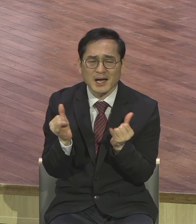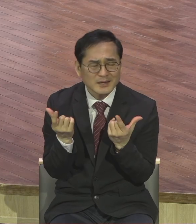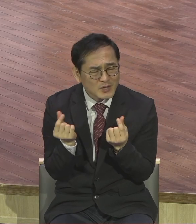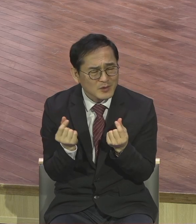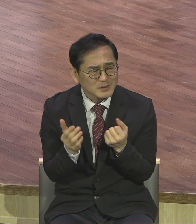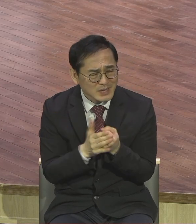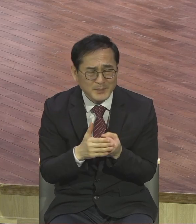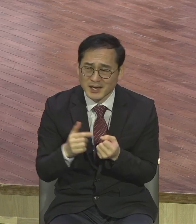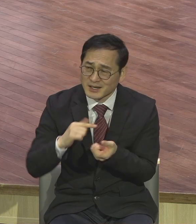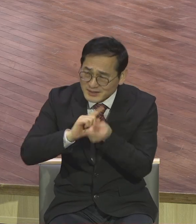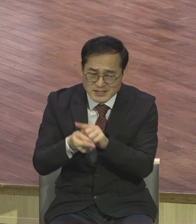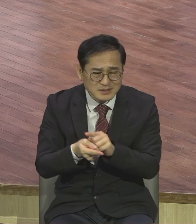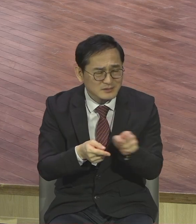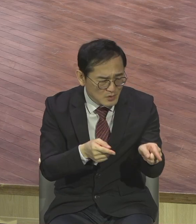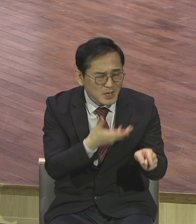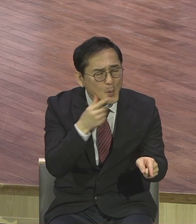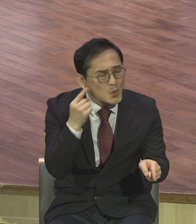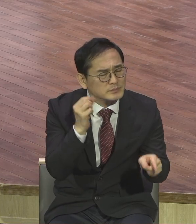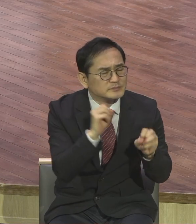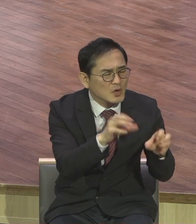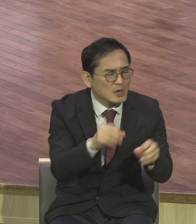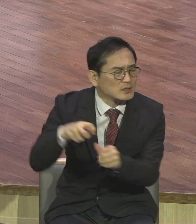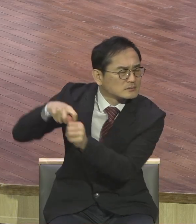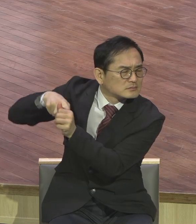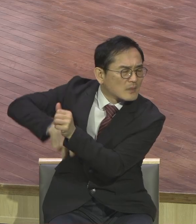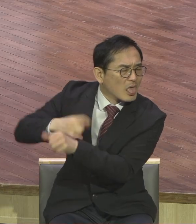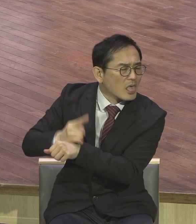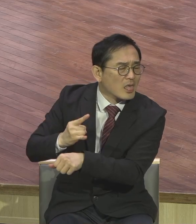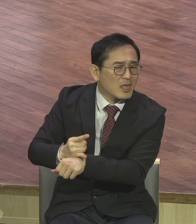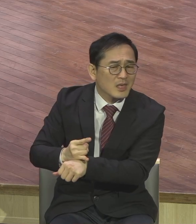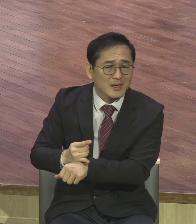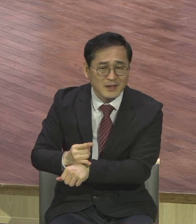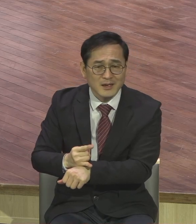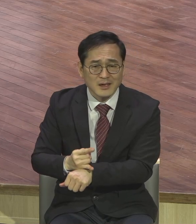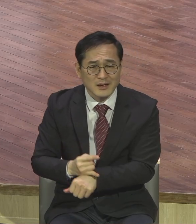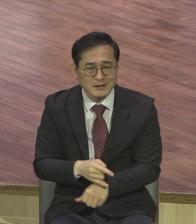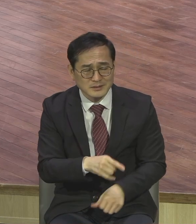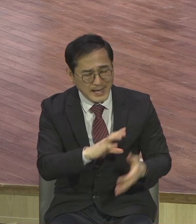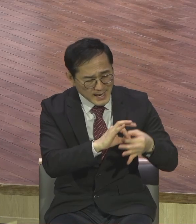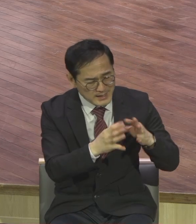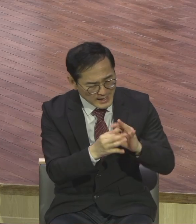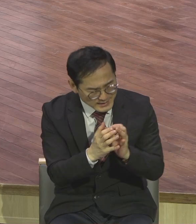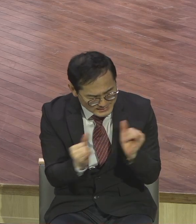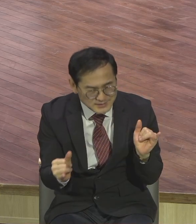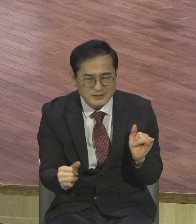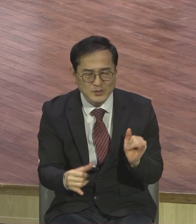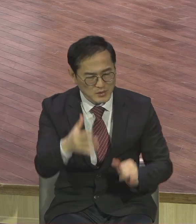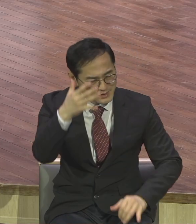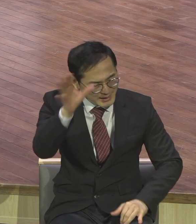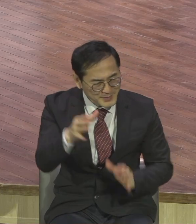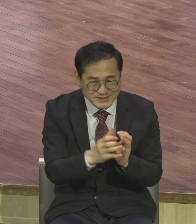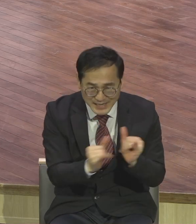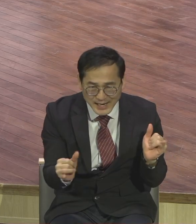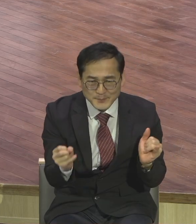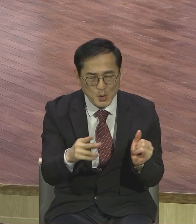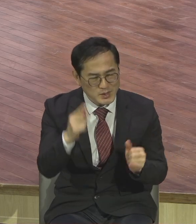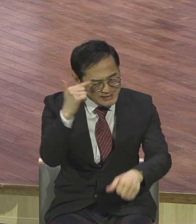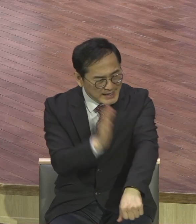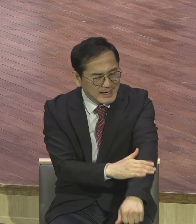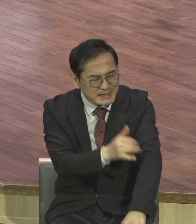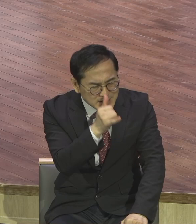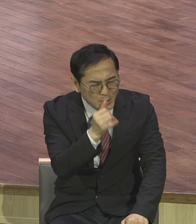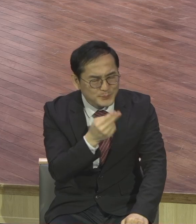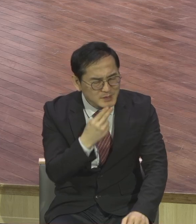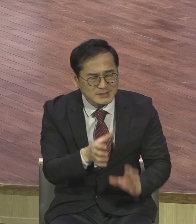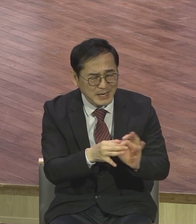하고 있습니다. 사도 바울은 본문 24절에서 헬라인이나 야만인이나 지혜 있는 자나 어리석은 자에게 다 자신이